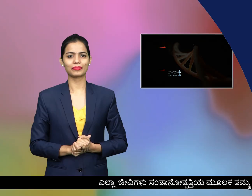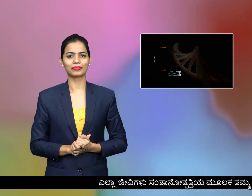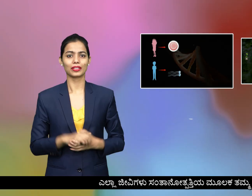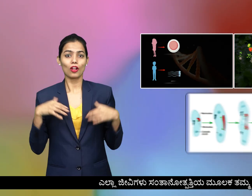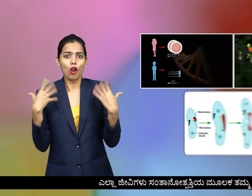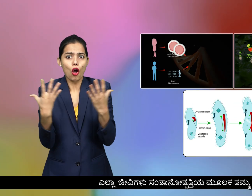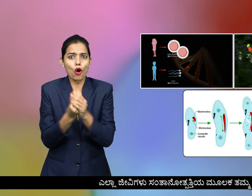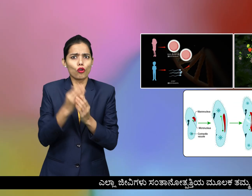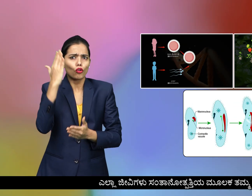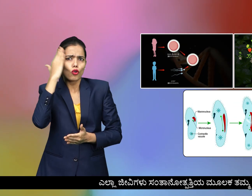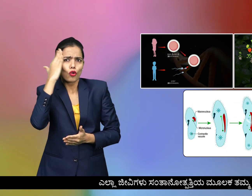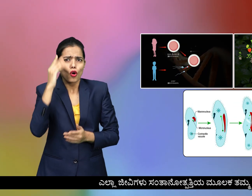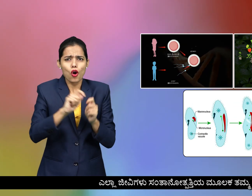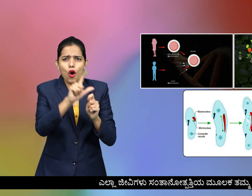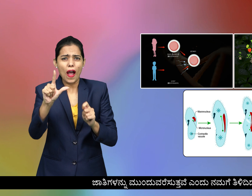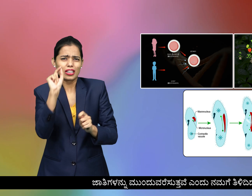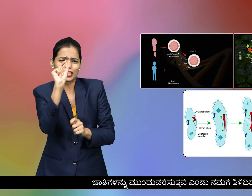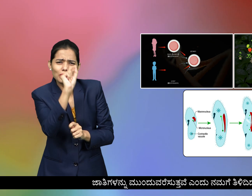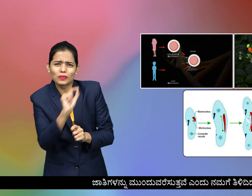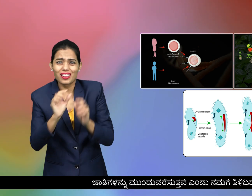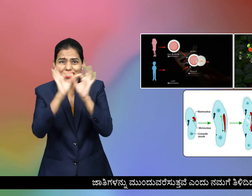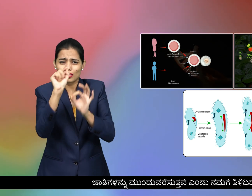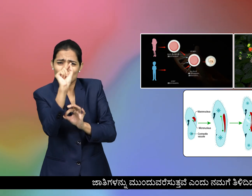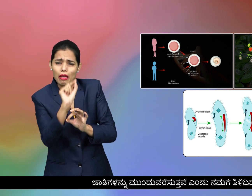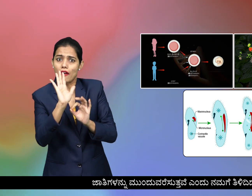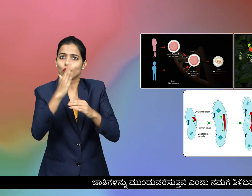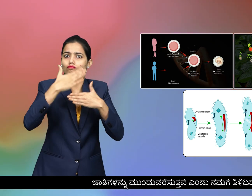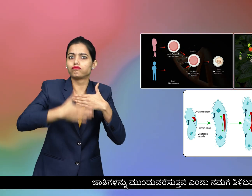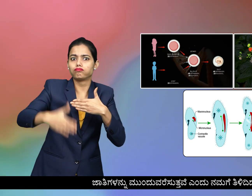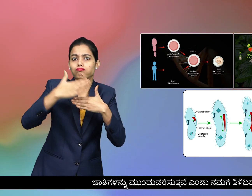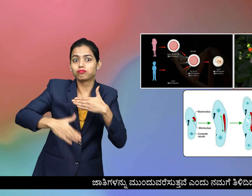ಎಲ್ಲಾ ಜೀವಿಗಳು ಸಂತಾನೋತ್ಪತ್ತಿಯ ಮೂಲಕ ತಮ್ಮ ಜಾತಿಗಳನ್ನ ಮುಂದುವರಿಸುತ್ತವೆ ಎಂದು ನಮಗೆ ತಿಳಿದಿದೆ.